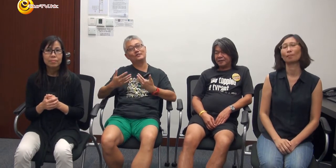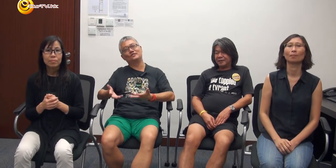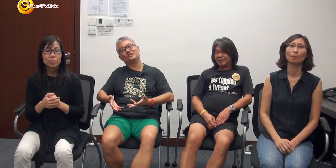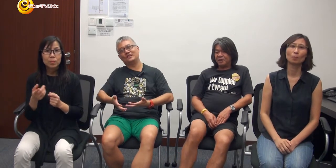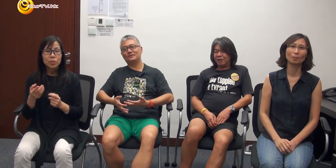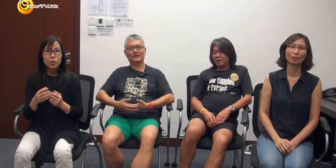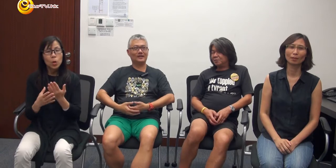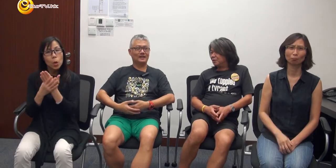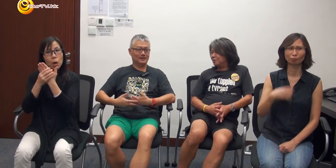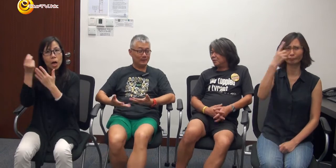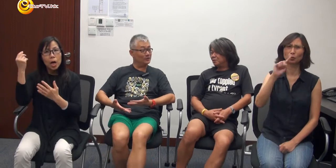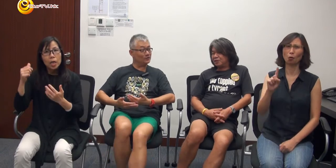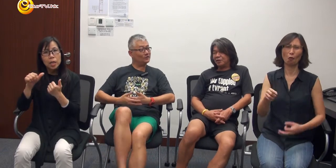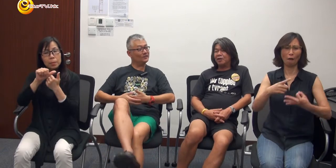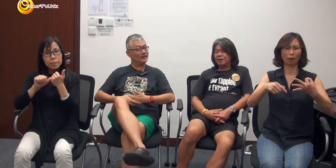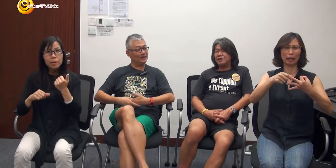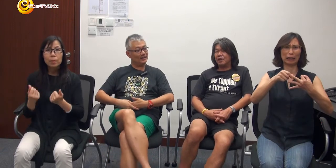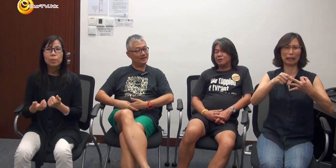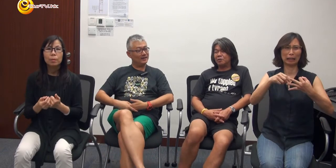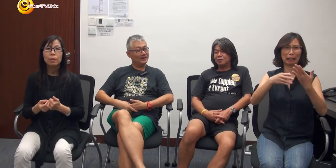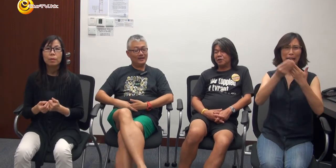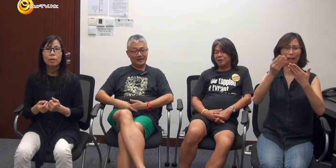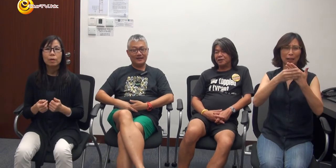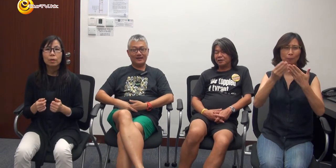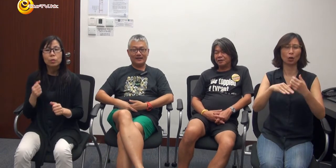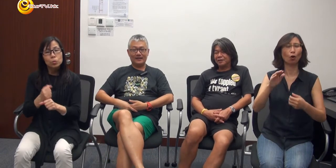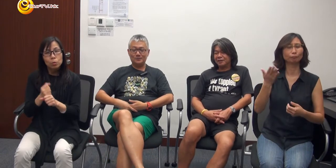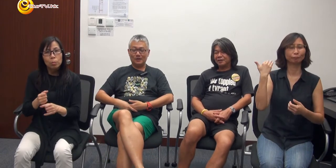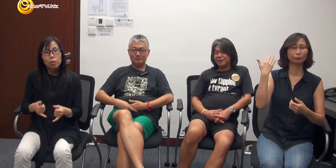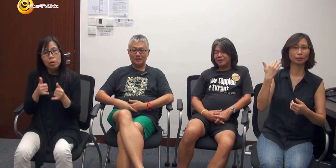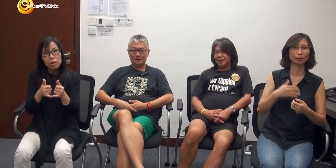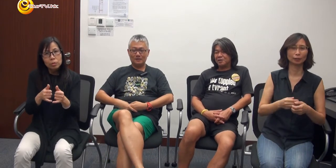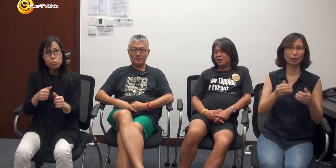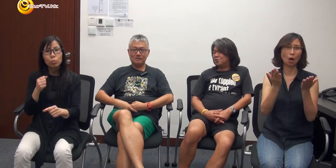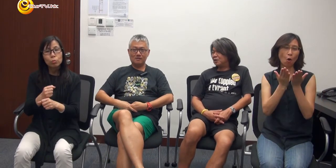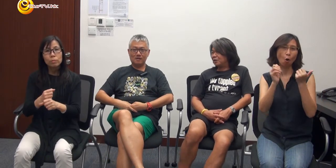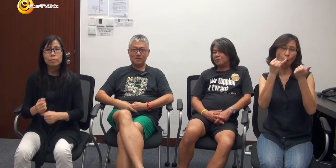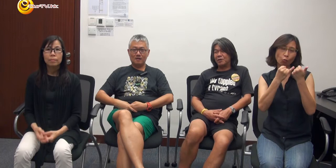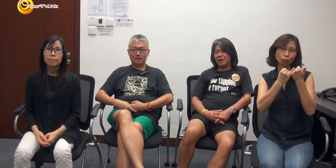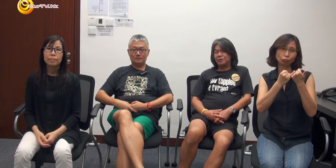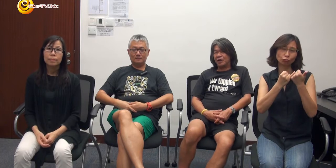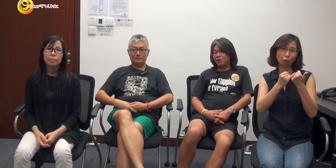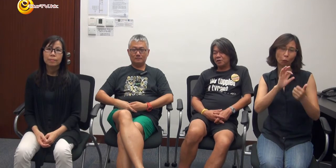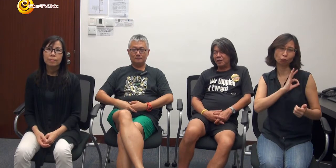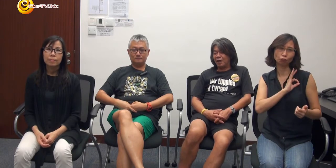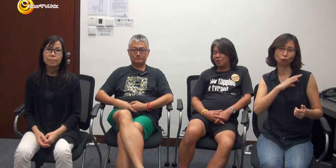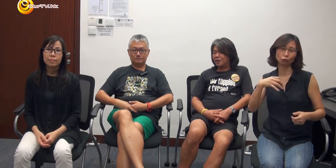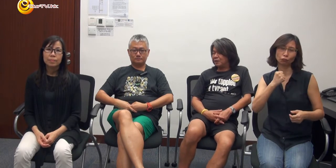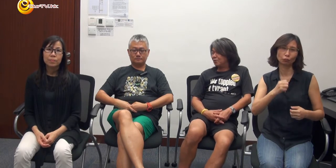住做咯。 邊個啊？葉 建言咯， 係啦。三會會長。 係啊，係啊，咁樣嚇。 咁而家佢係主力。咁其實反對嗰啲校外嘅人又有咩